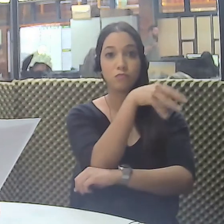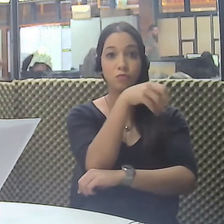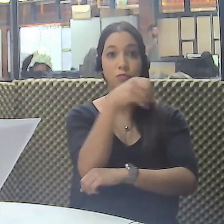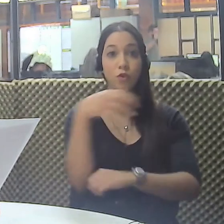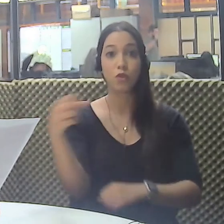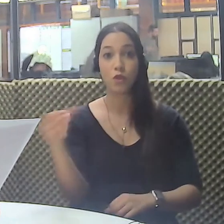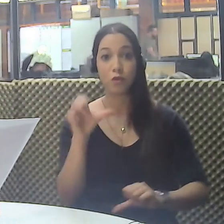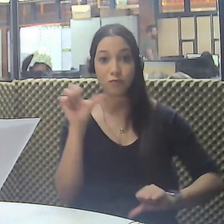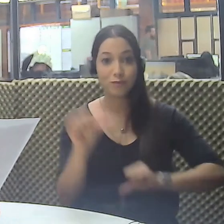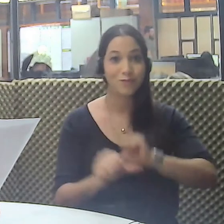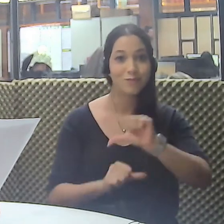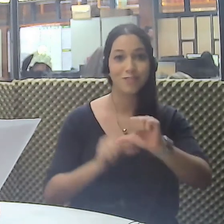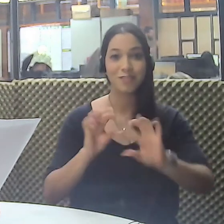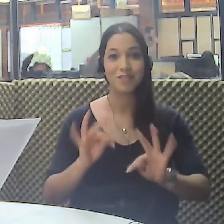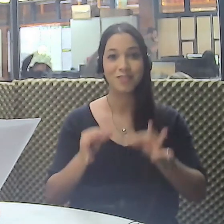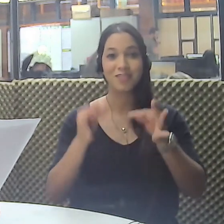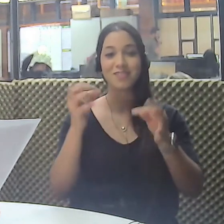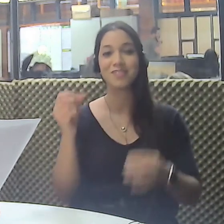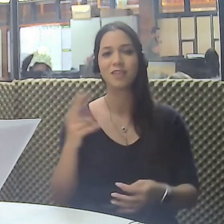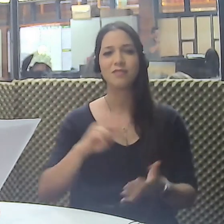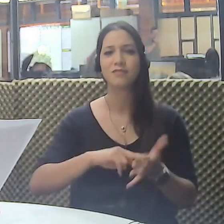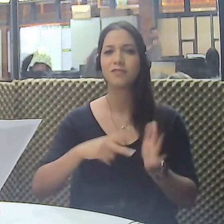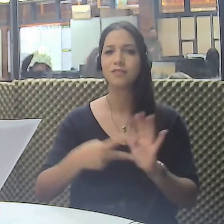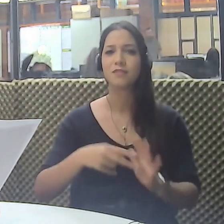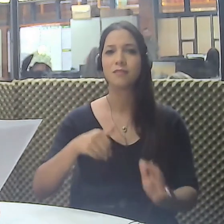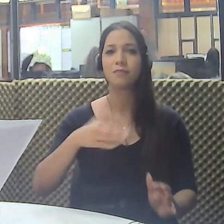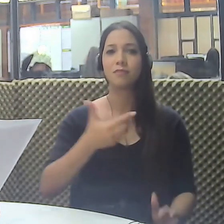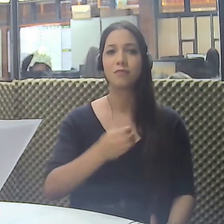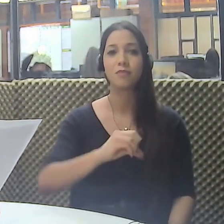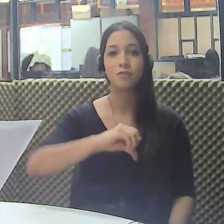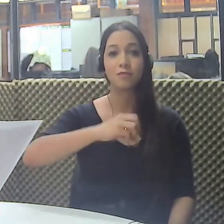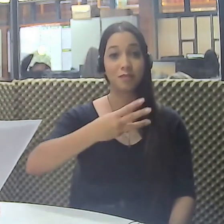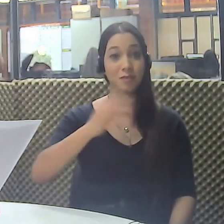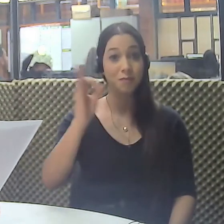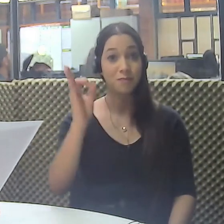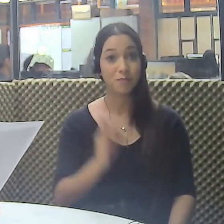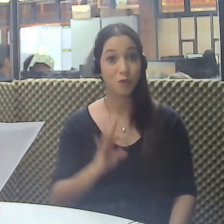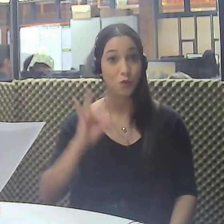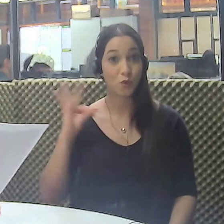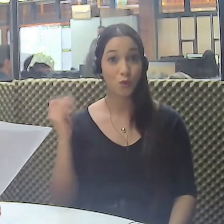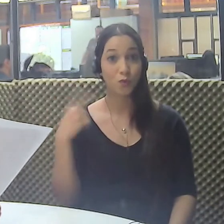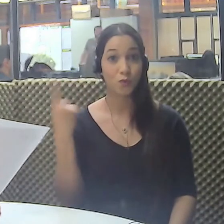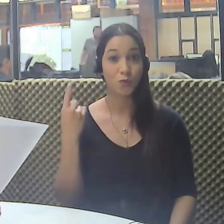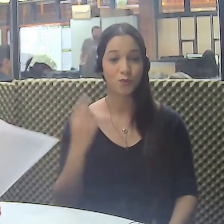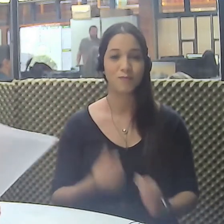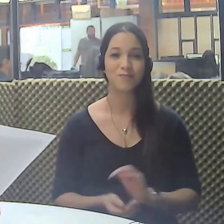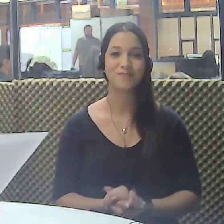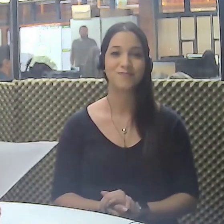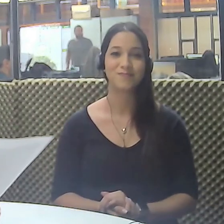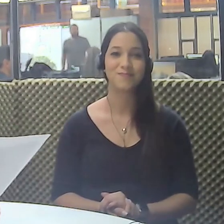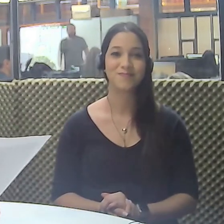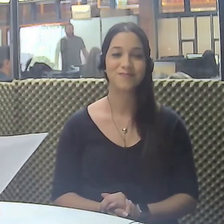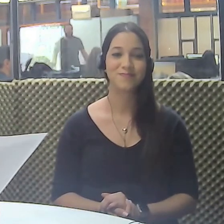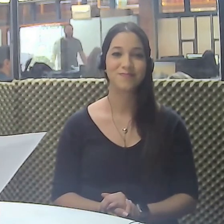luz modernizados, o que representa mais de 93% do total.